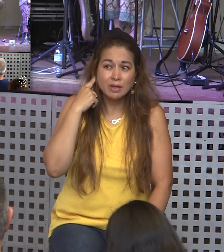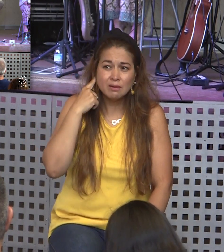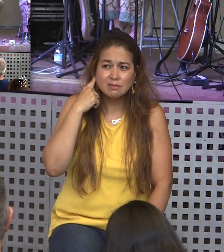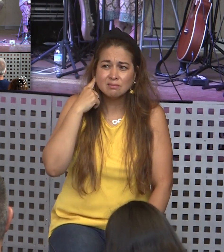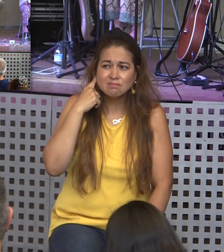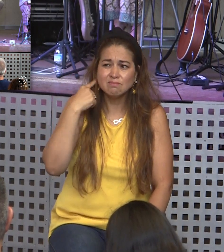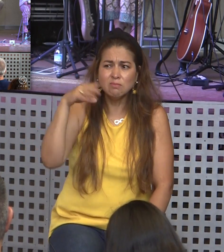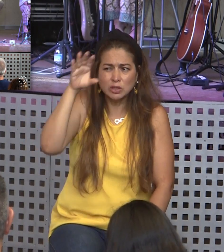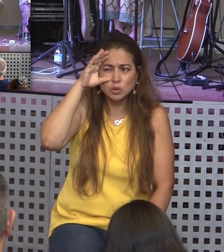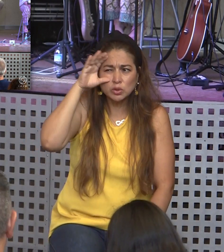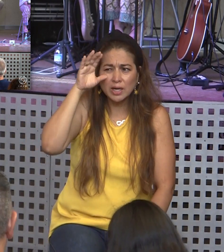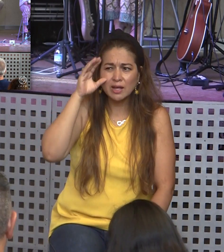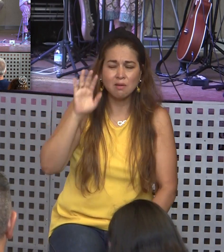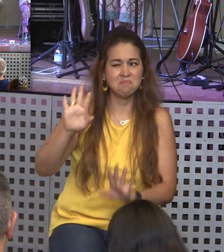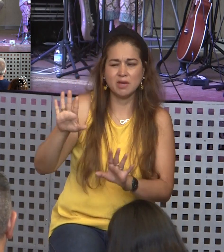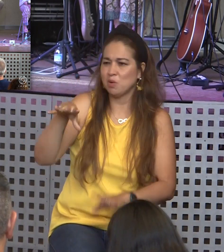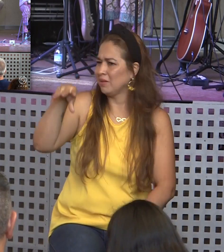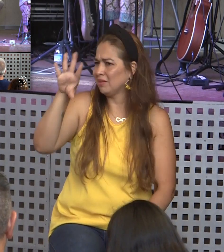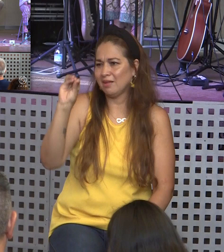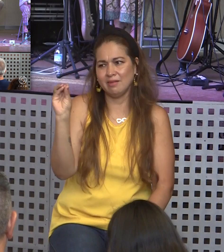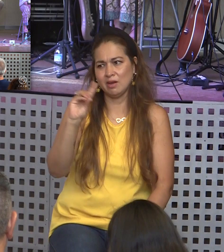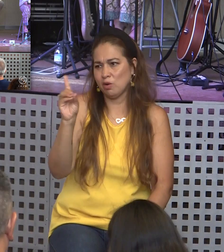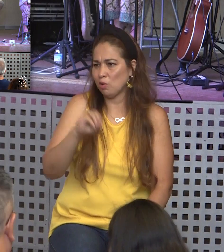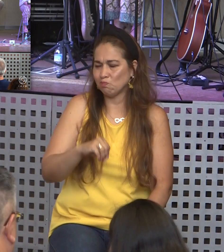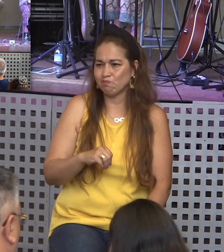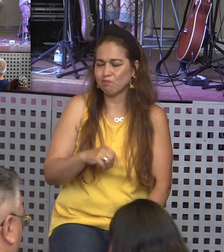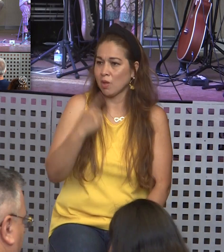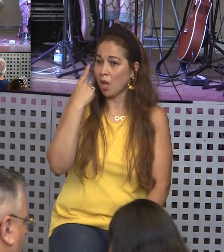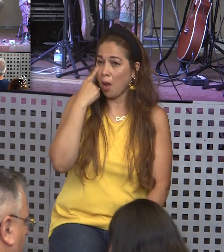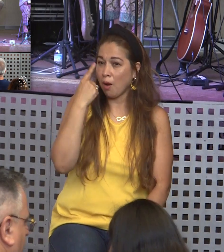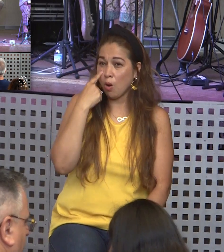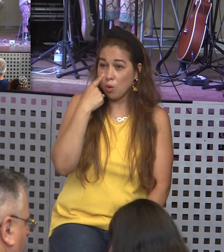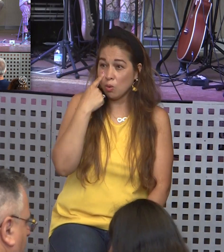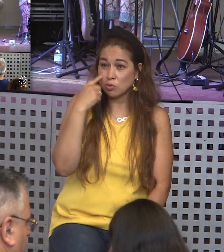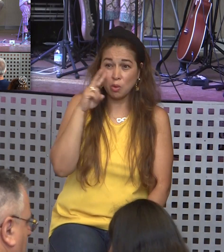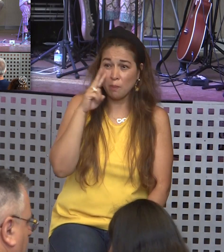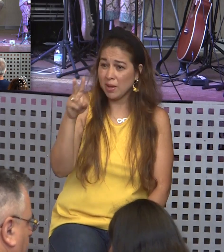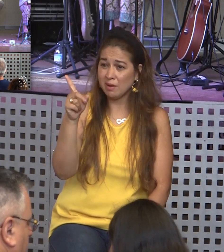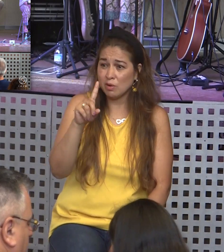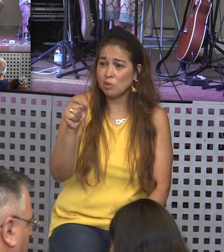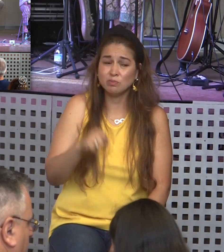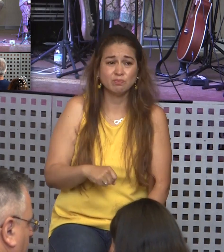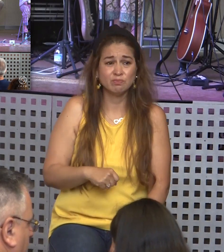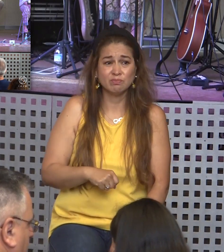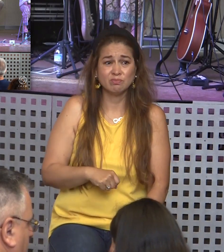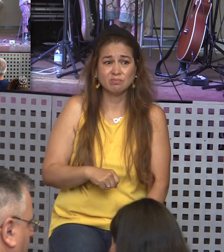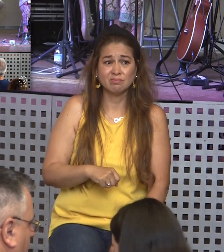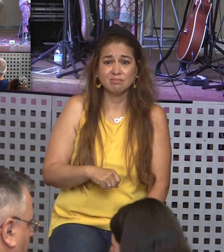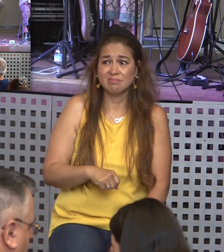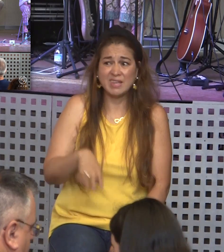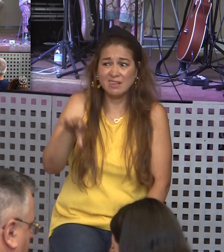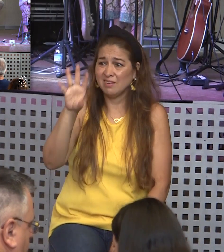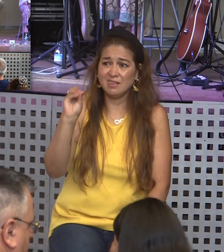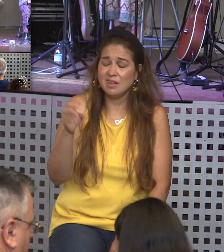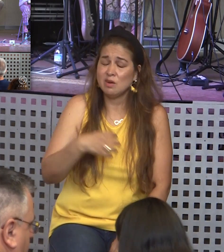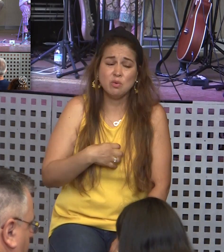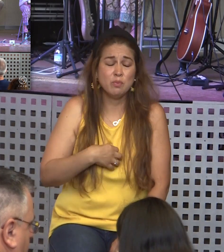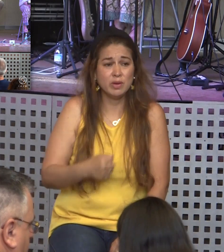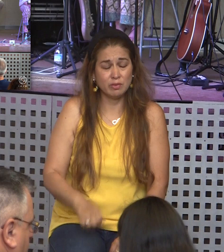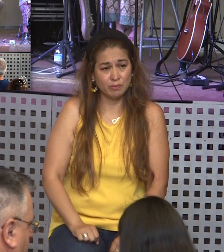percibiréis, porque el corazón de este pueblo se ha engrosado y con los oídos oyeron pesadamente y sus